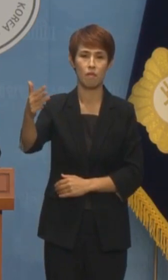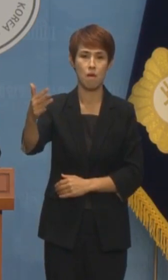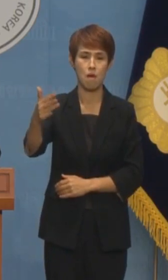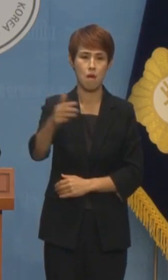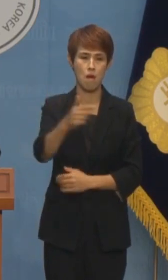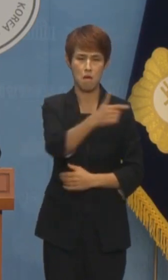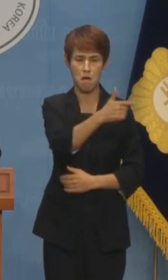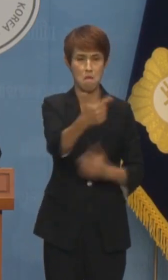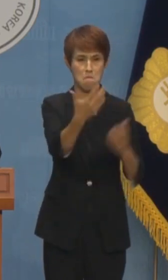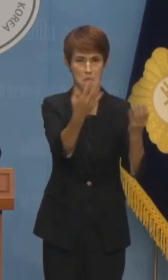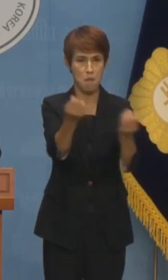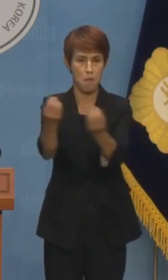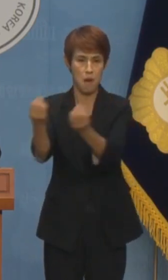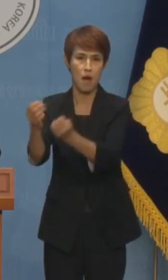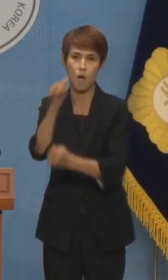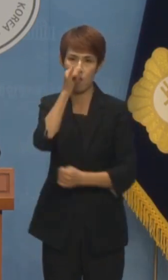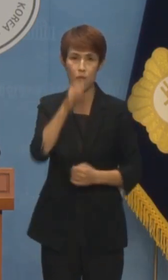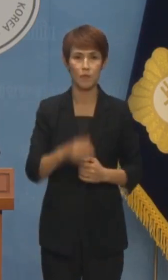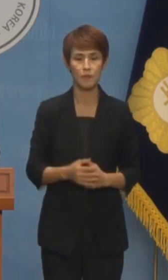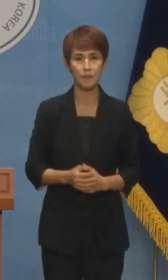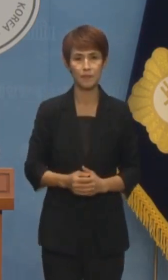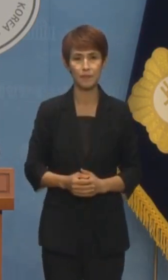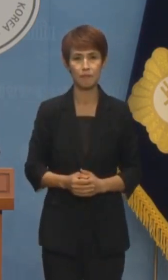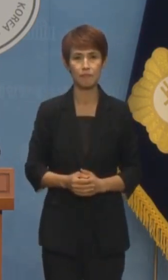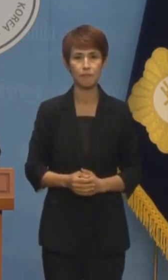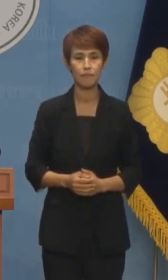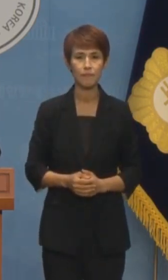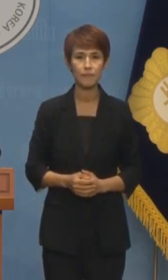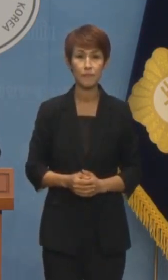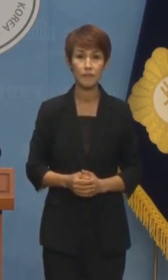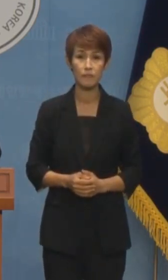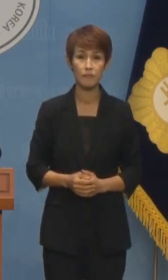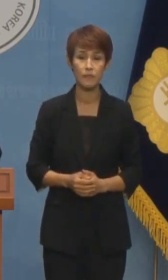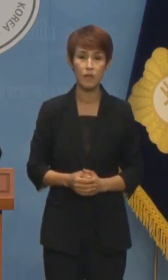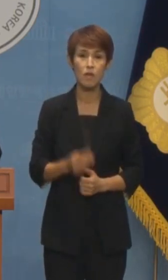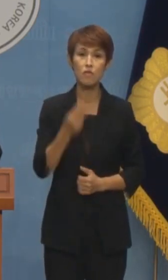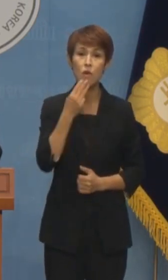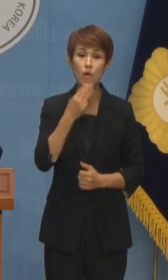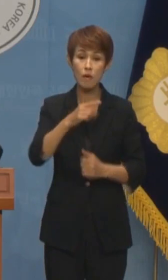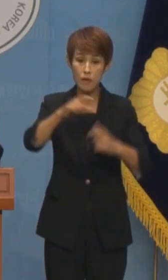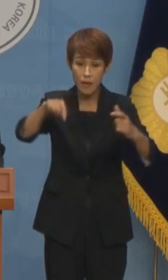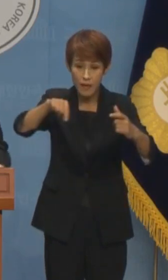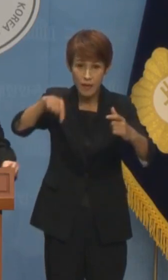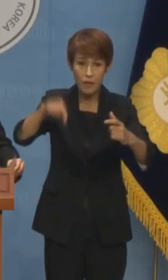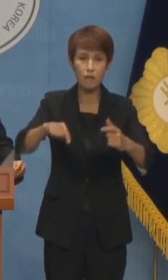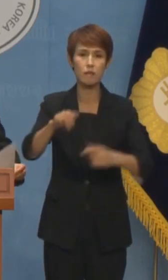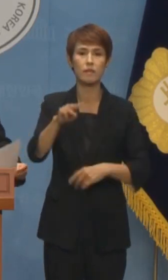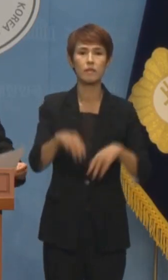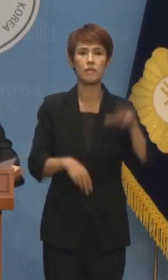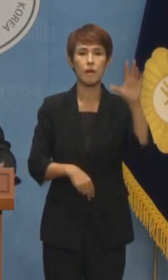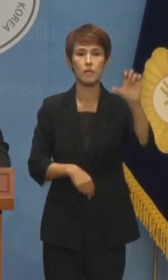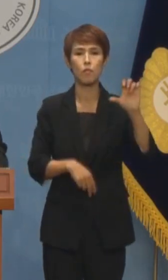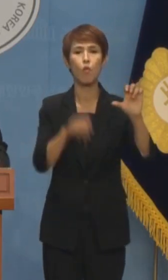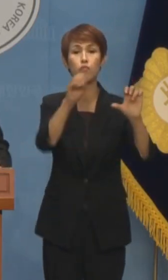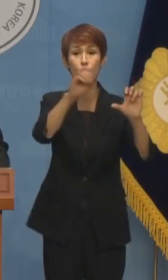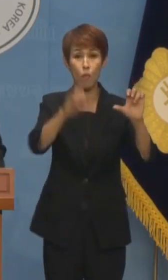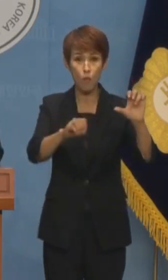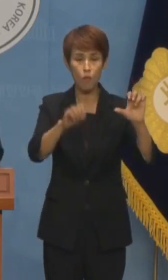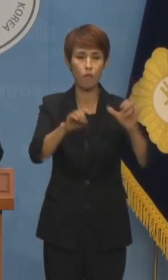가장 많은 처방 건수를 기록하고 있습니다. 이는 서울 전체의 35.6%에 달하는